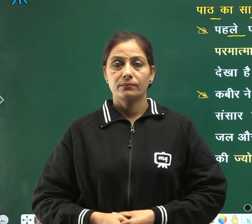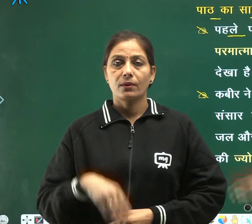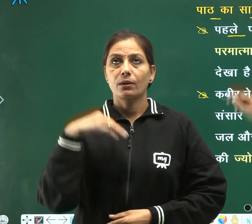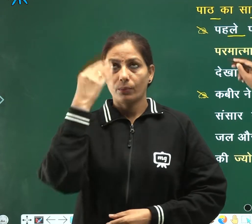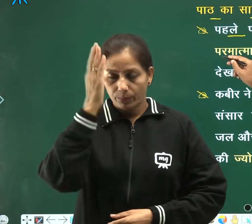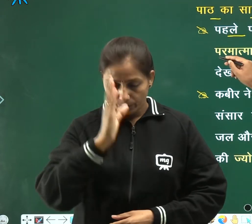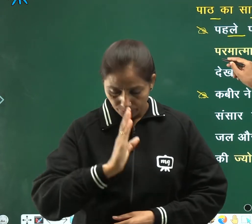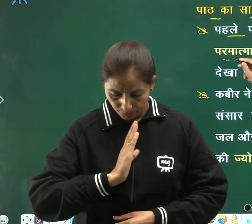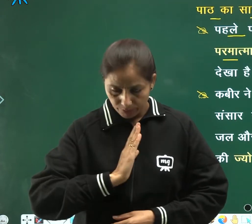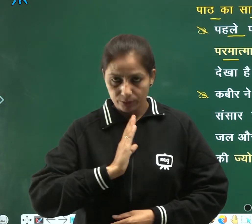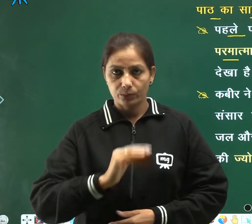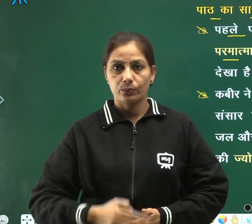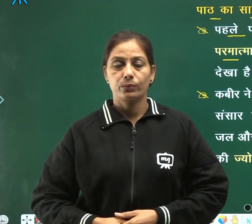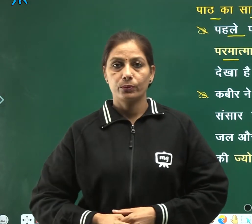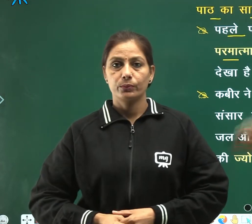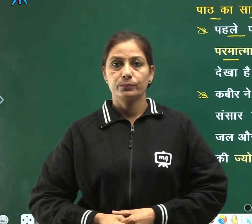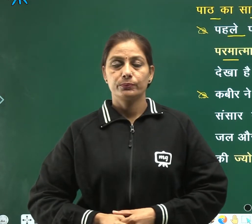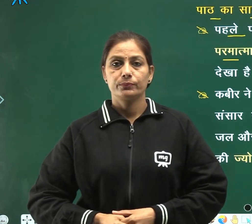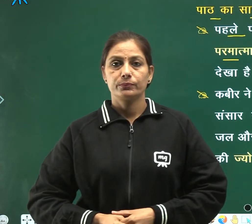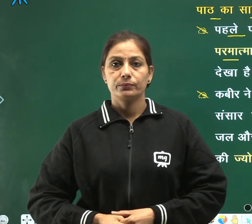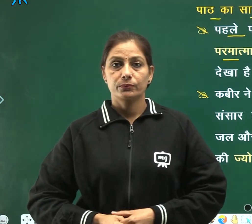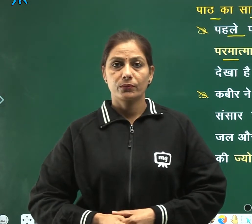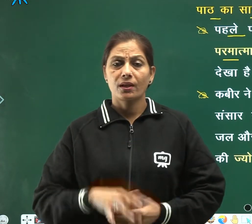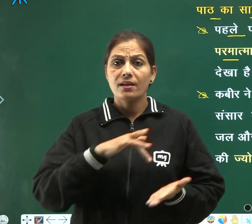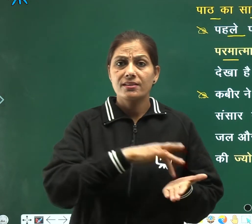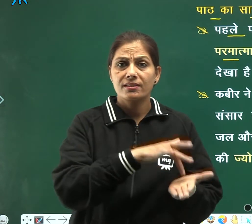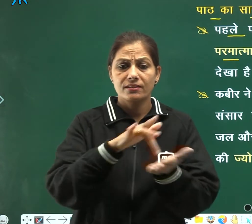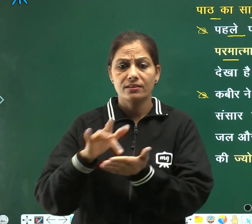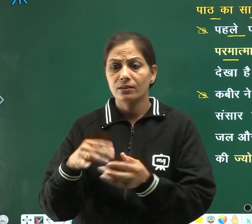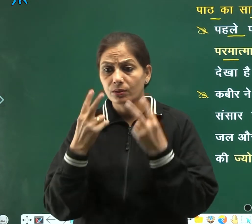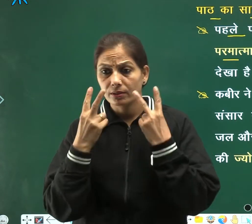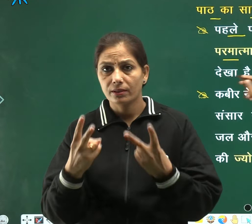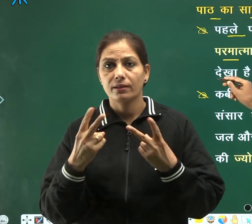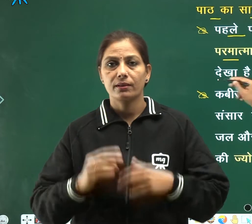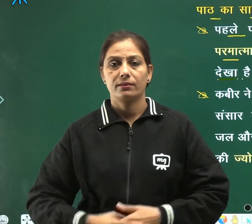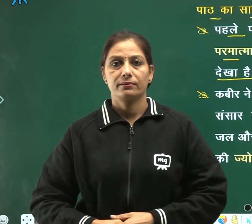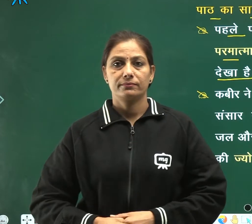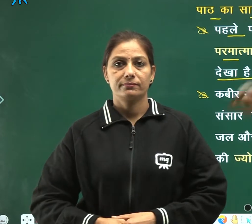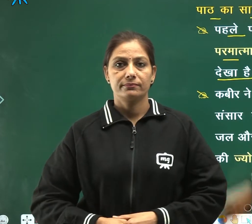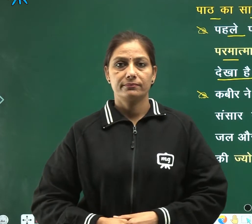परमात्मा ईश्वर को कण कण में देखा है।